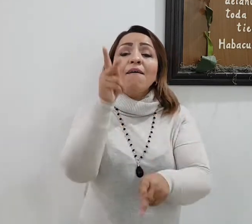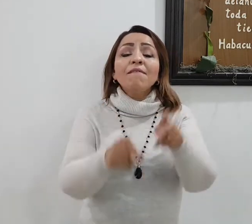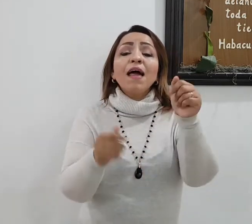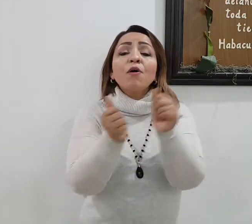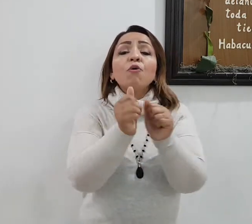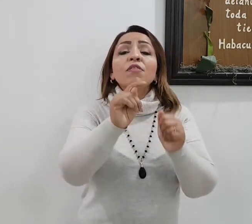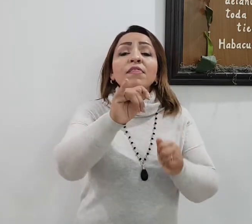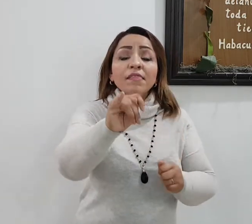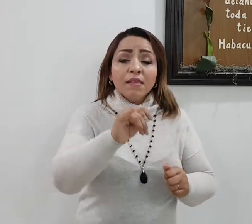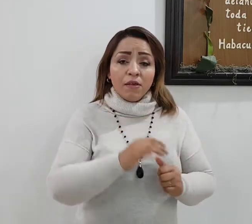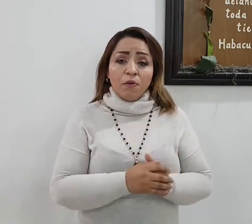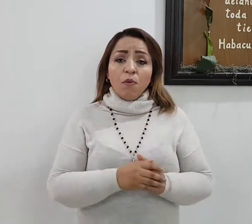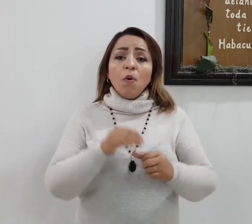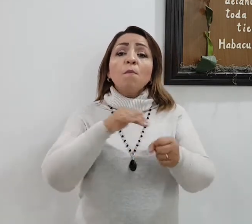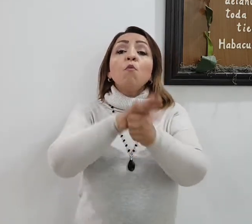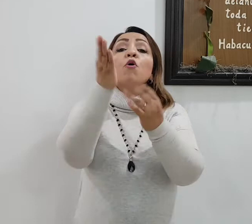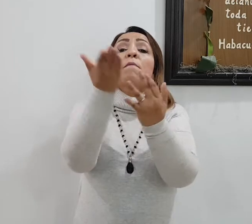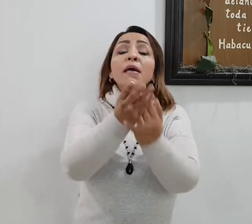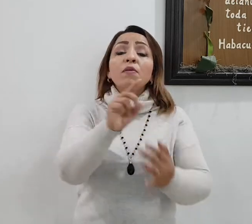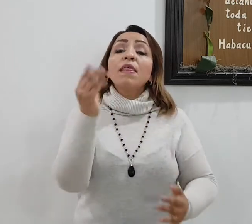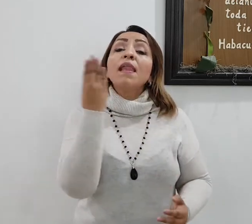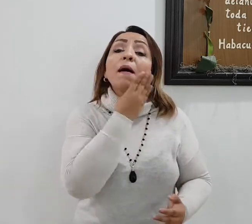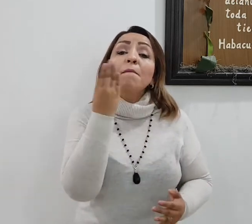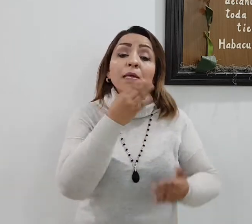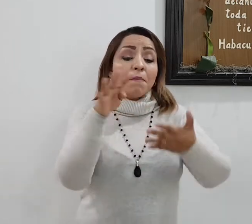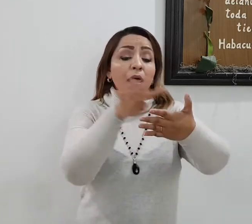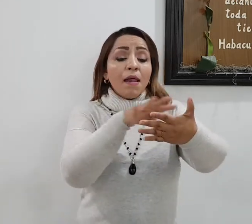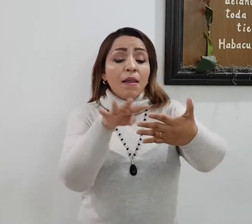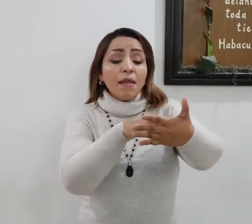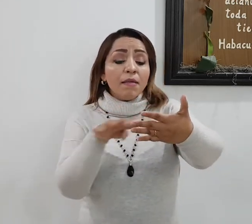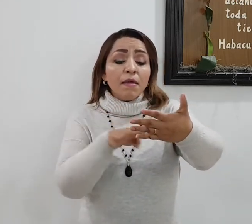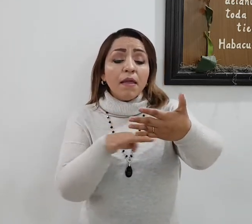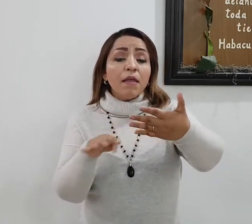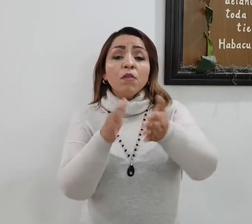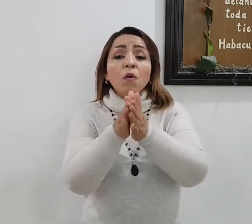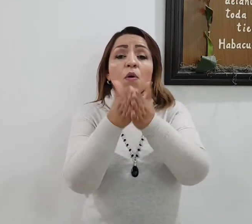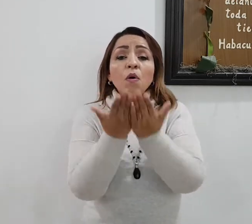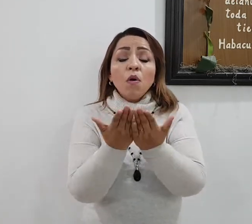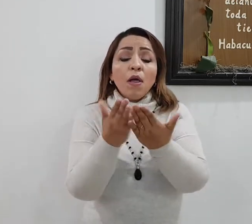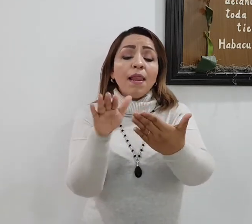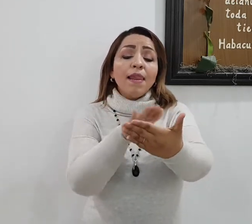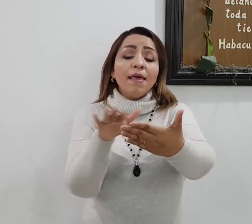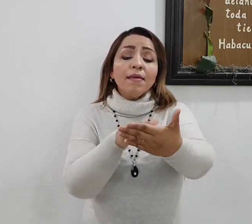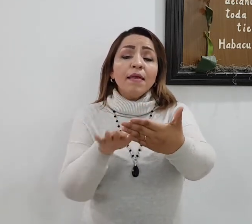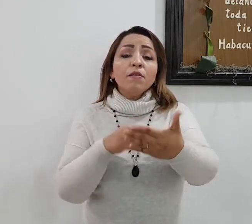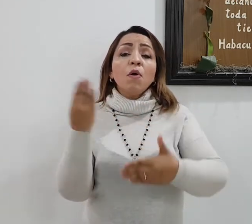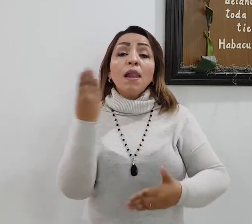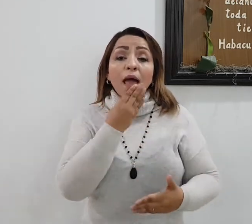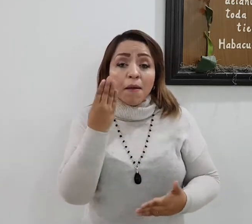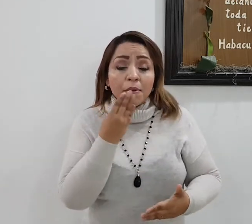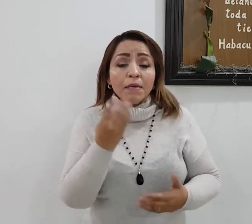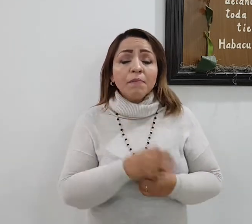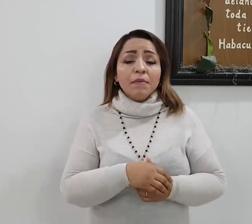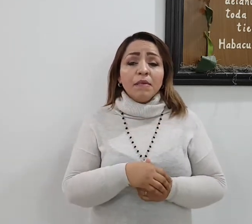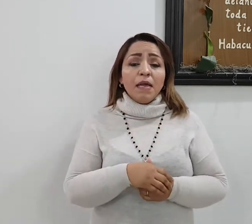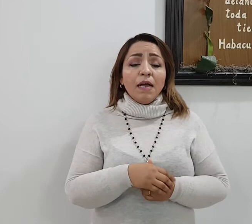porque Él tiene un propósito para usted. Pero aquí está, plasmado en la Escritura, y usted tiene que aprender a acercarse a